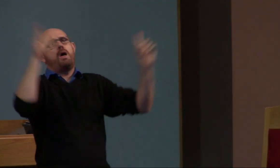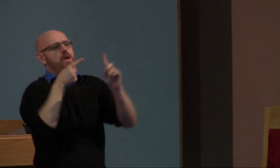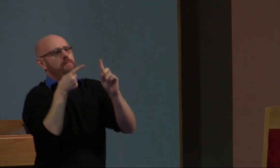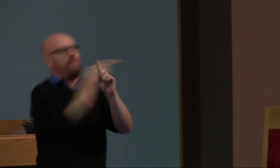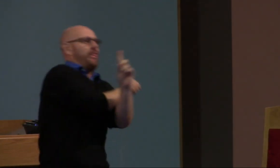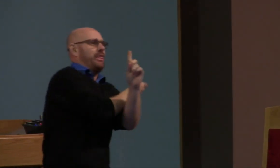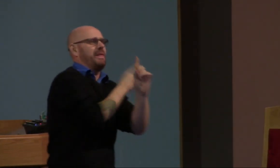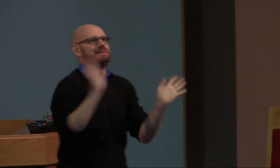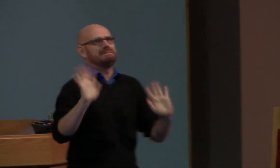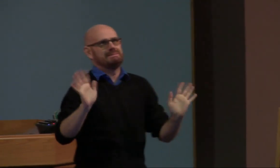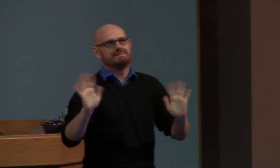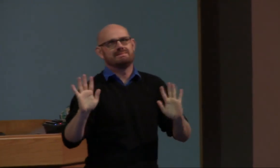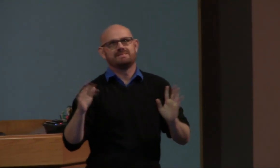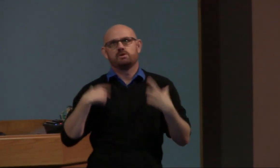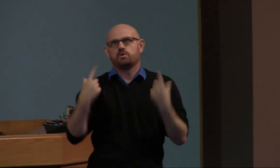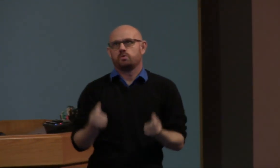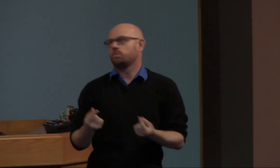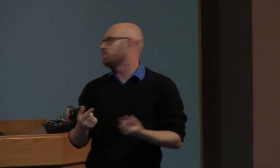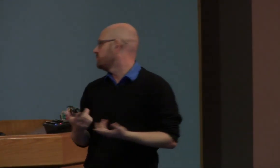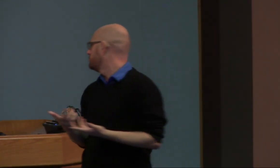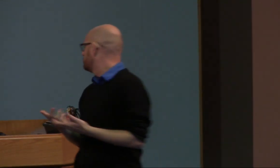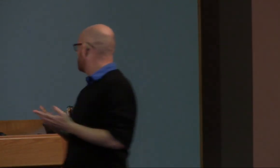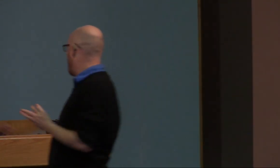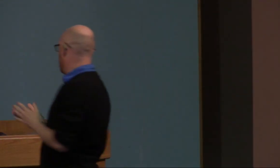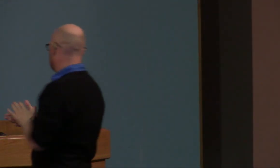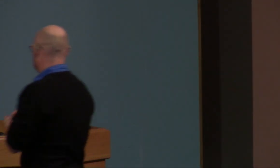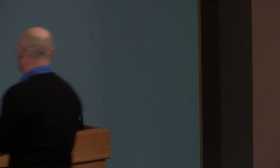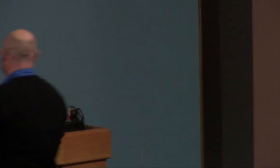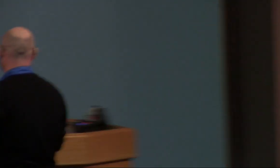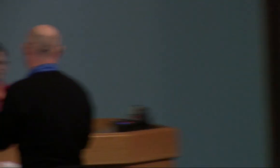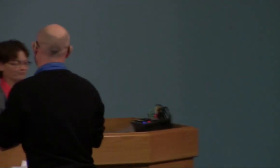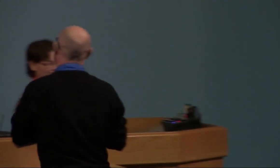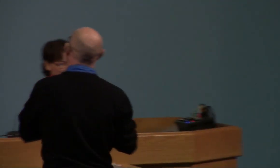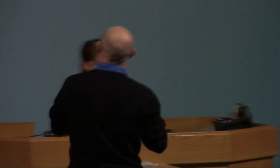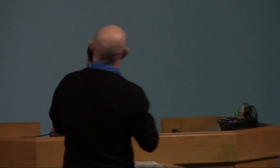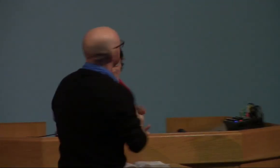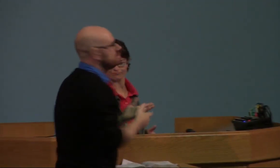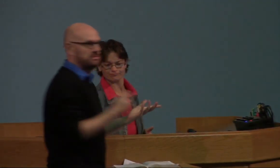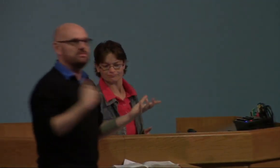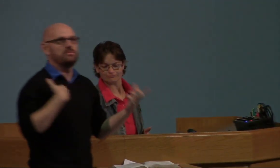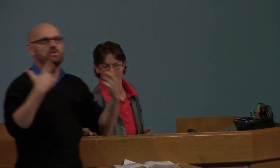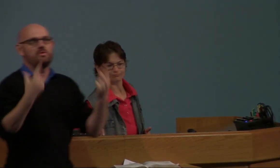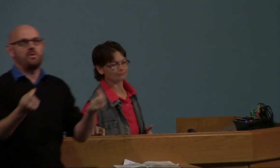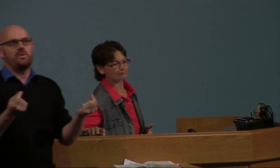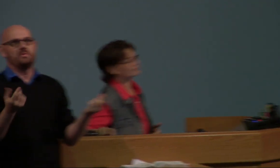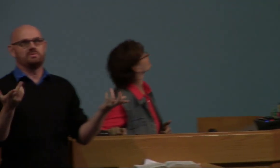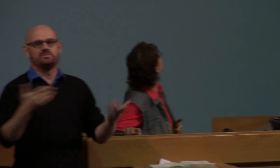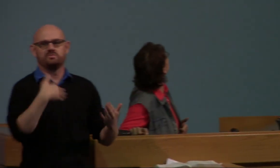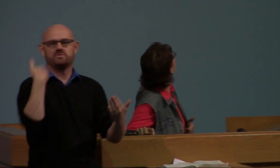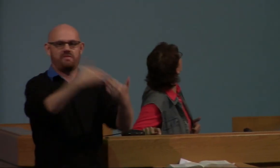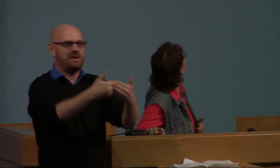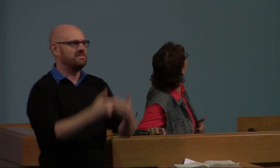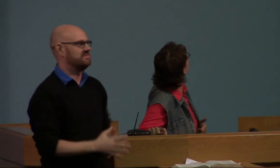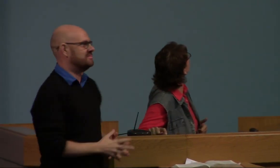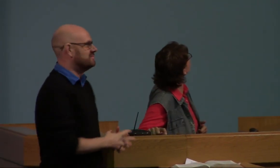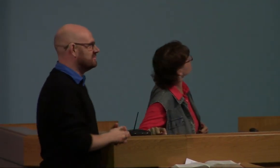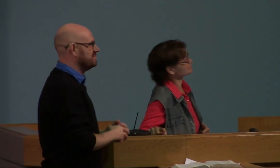kan. Nou is dit duidelik, met die gebaar maak ons dit duidelik. Die dubbelnuus is vir dowes baie moeilik.